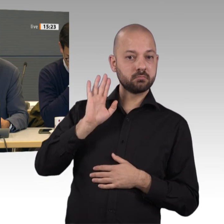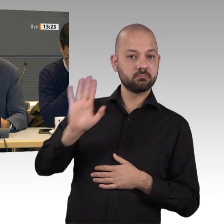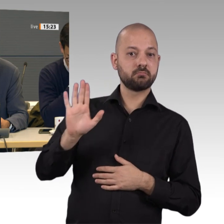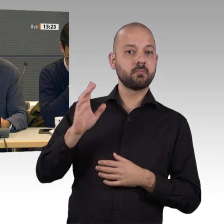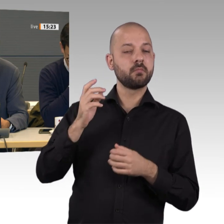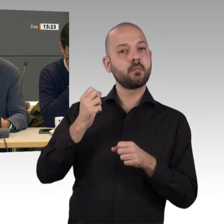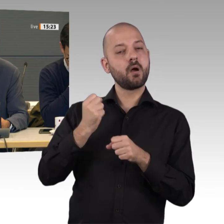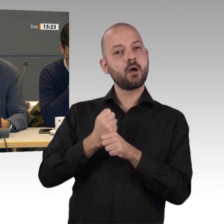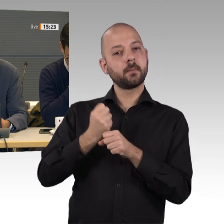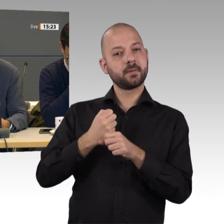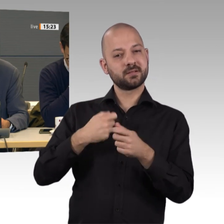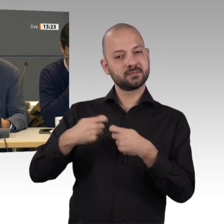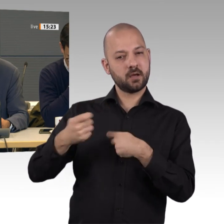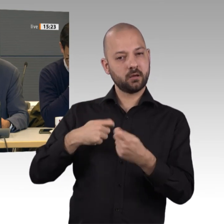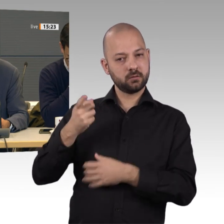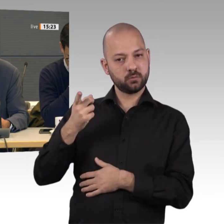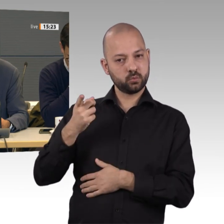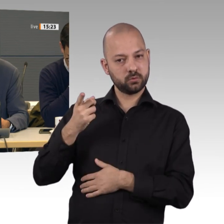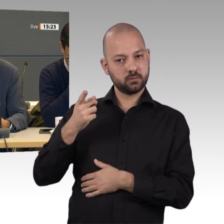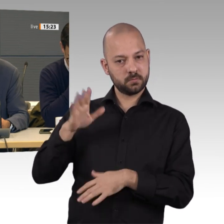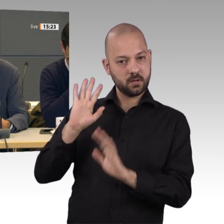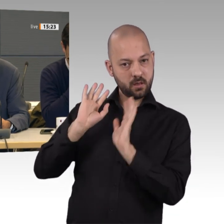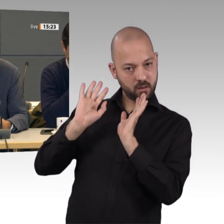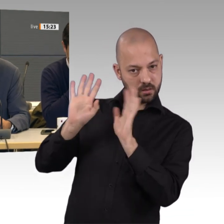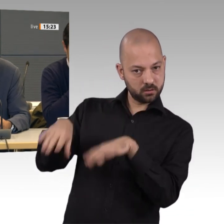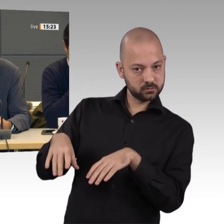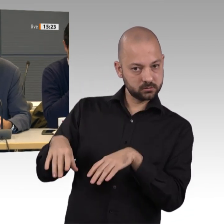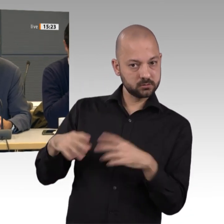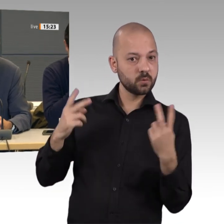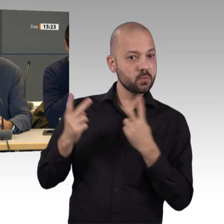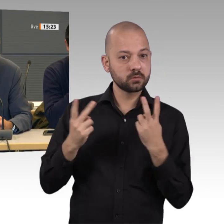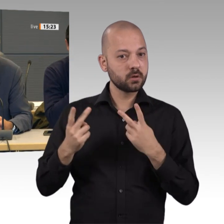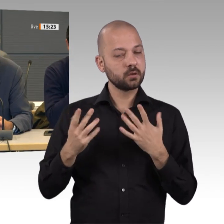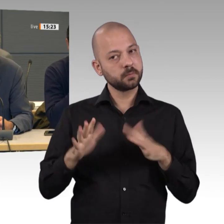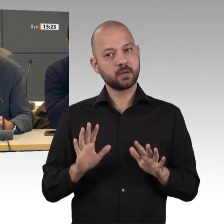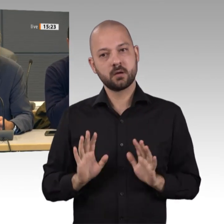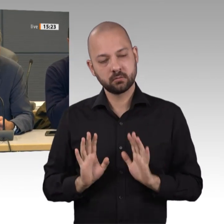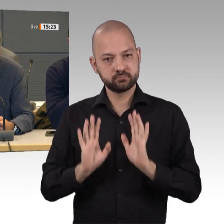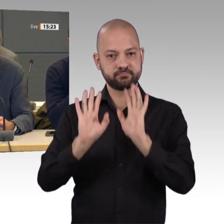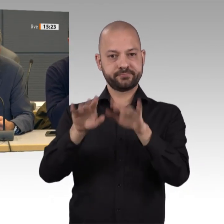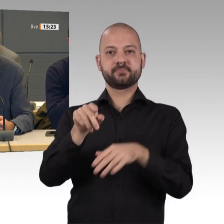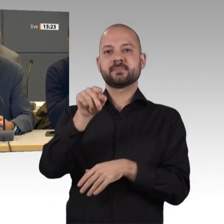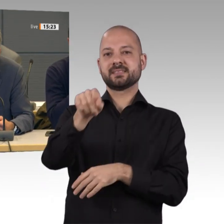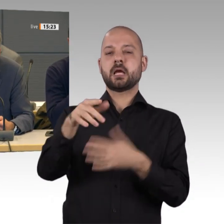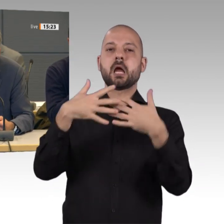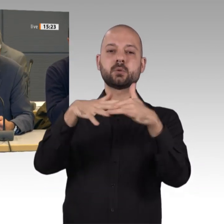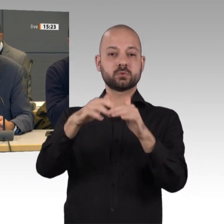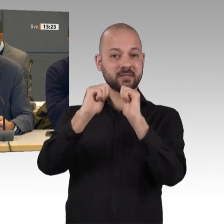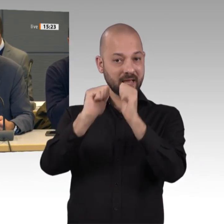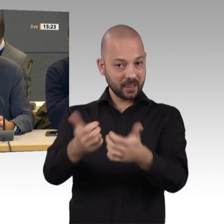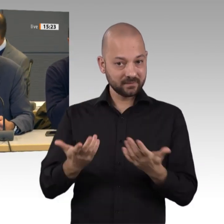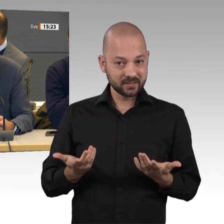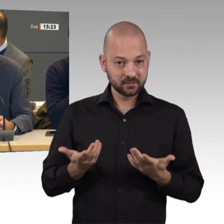ein gewisses Zusammenwirken beider Stellen vorstellen könnten, weil ja doch beide auch Kompetenzen haben,